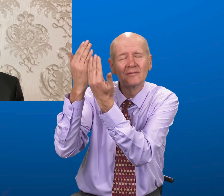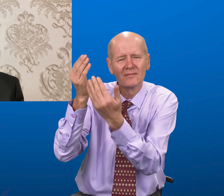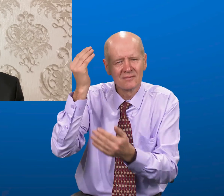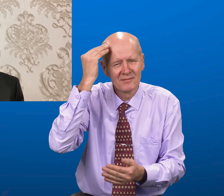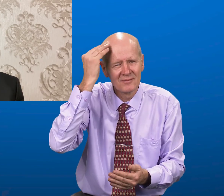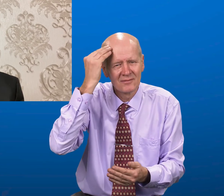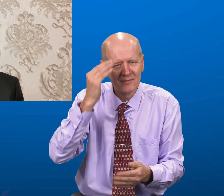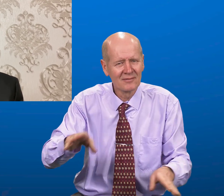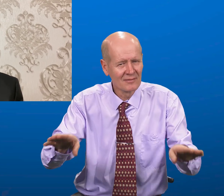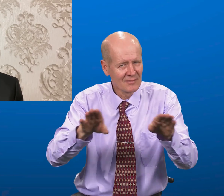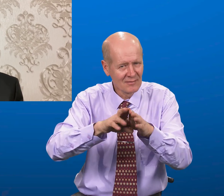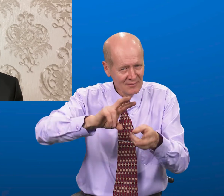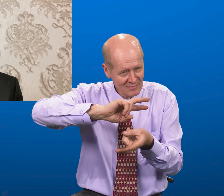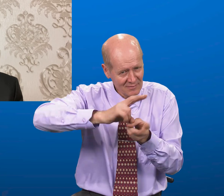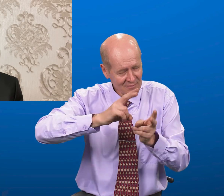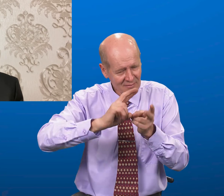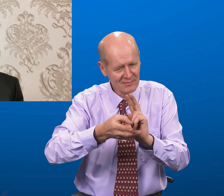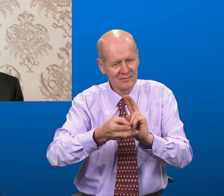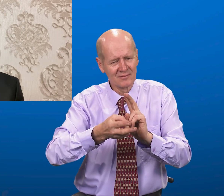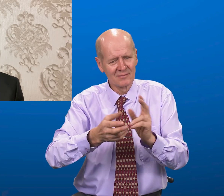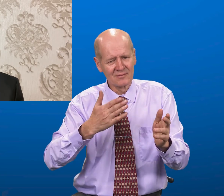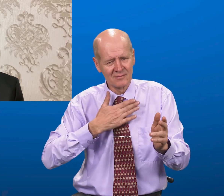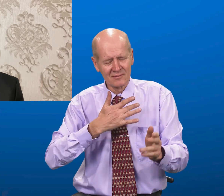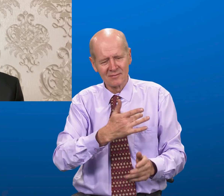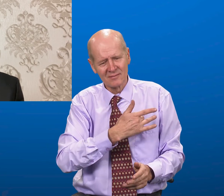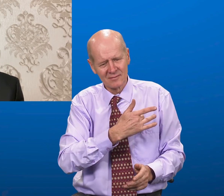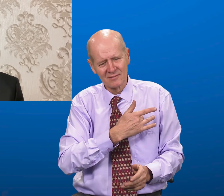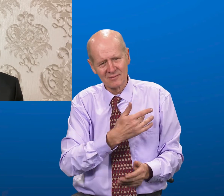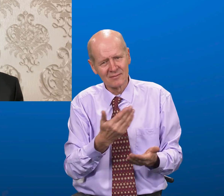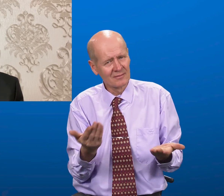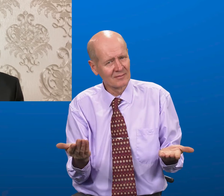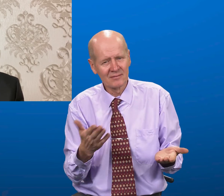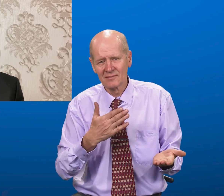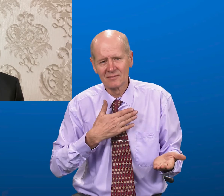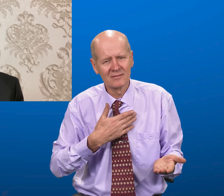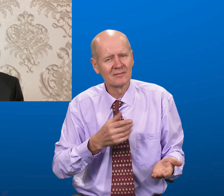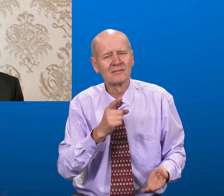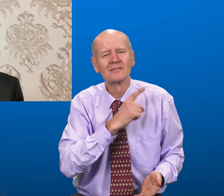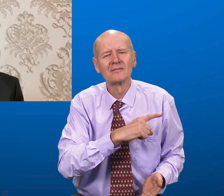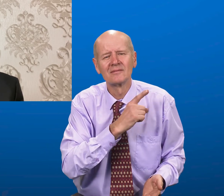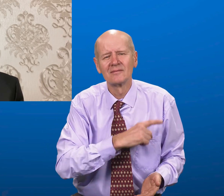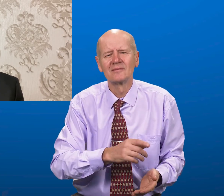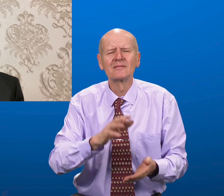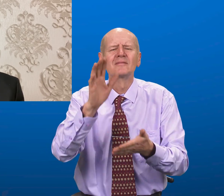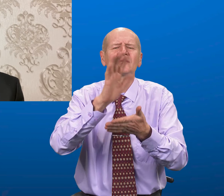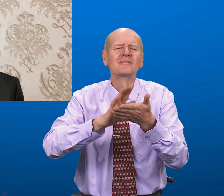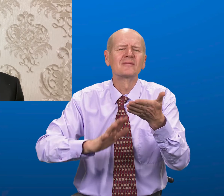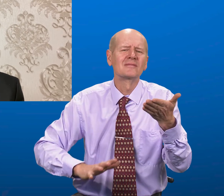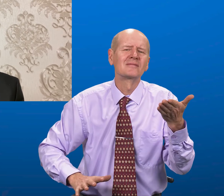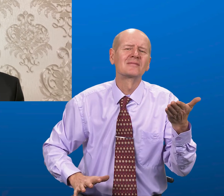только Ты способен на такое преобразование нашего сердца,